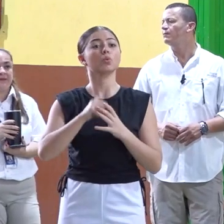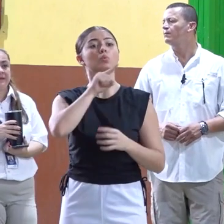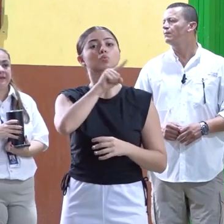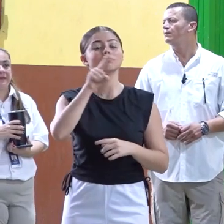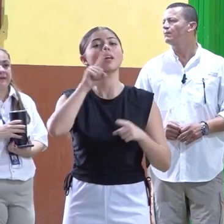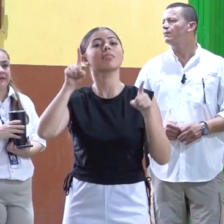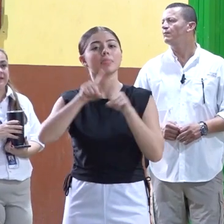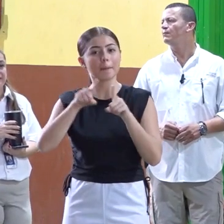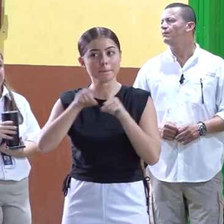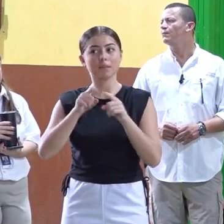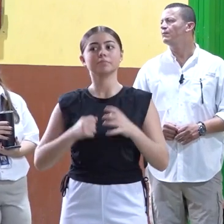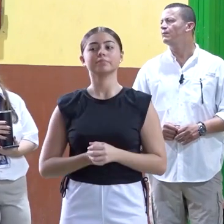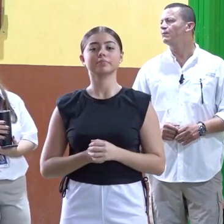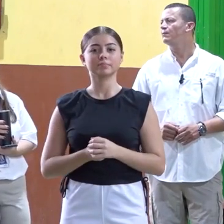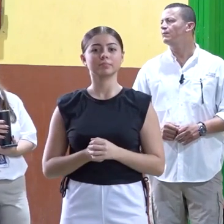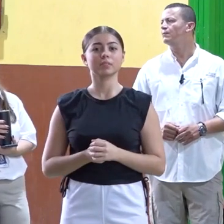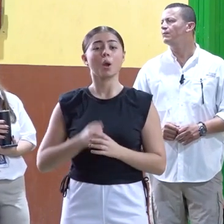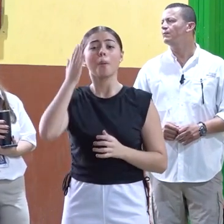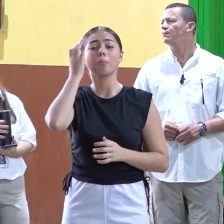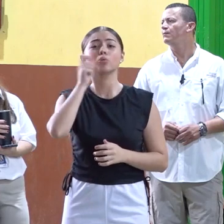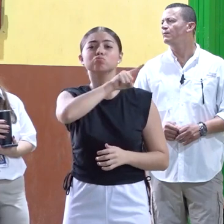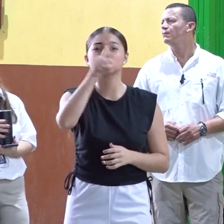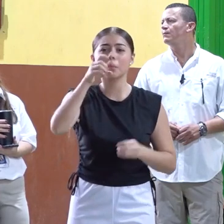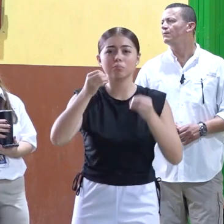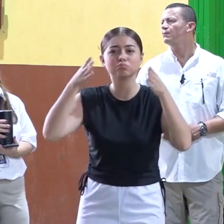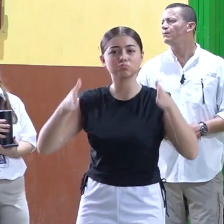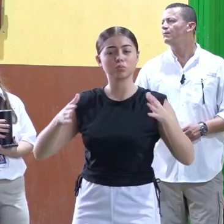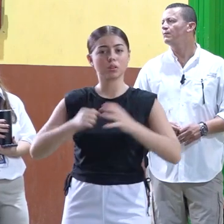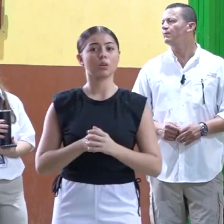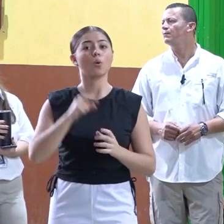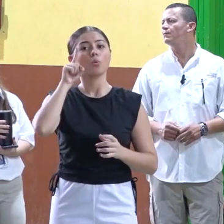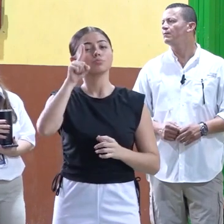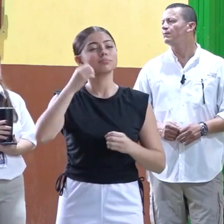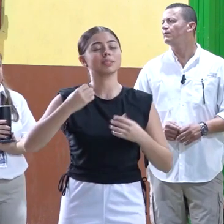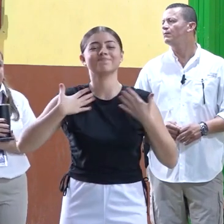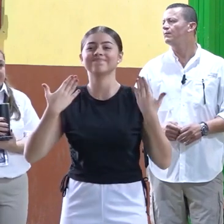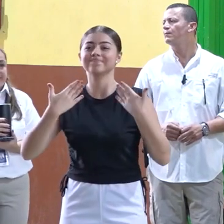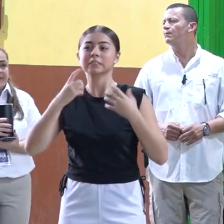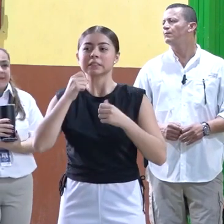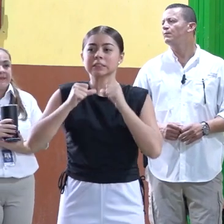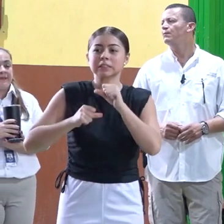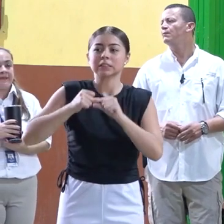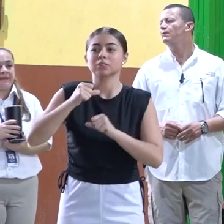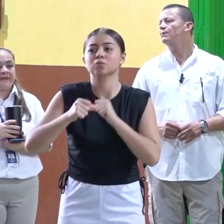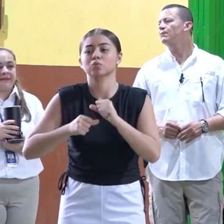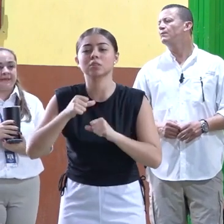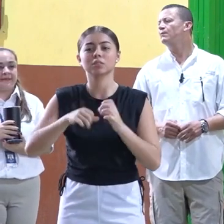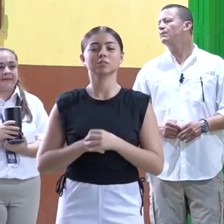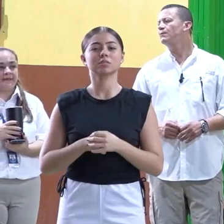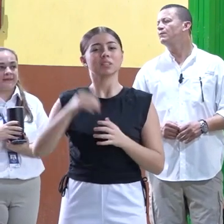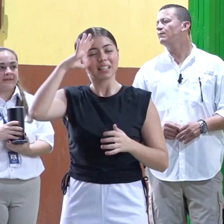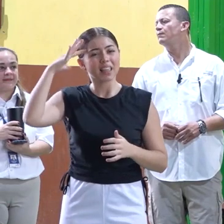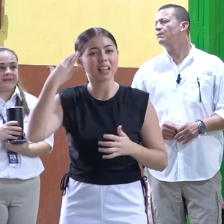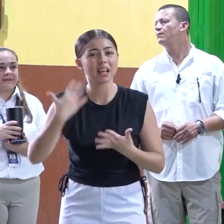ustedes también están. Porque usted, profesora, usted le puso ganas, le puso esfuerzo,